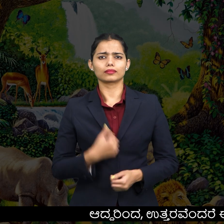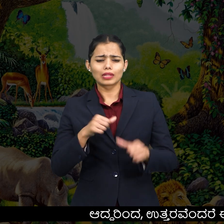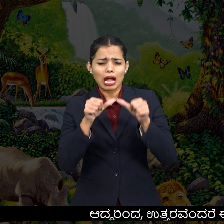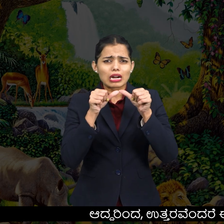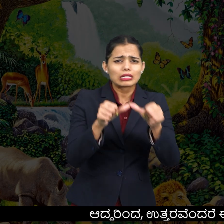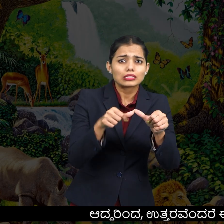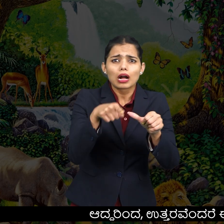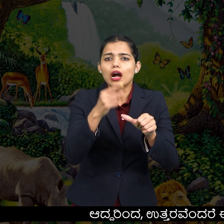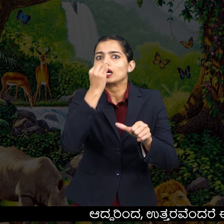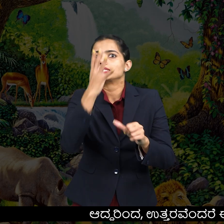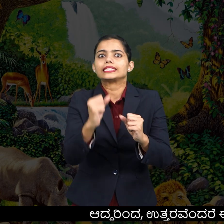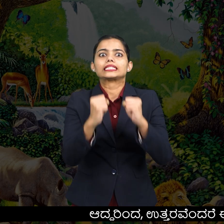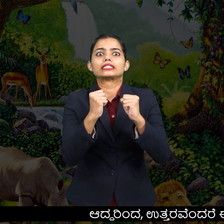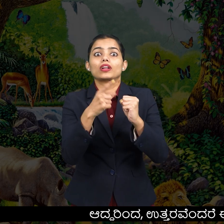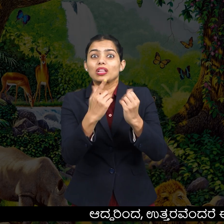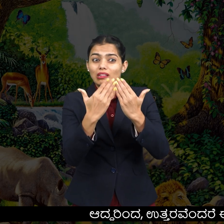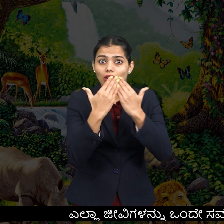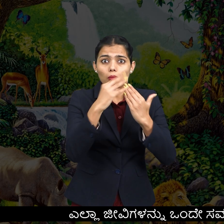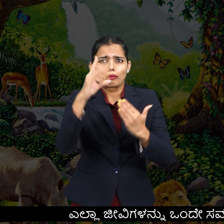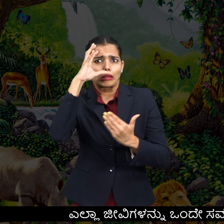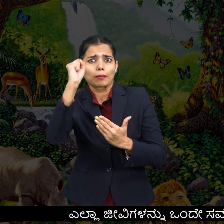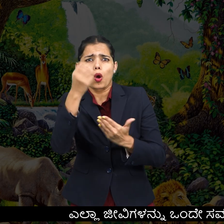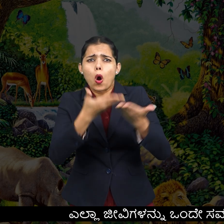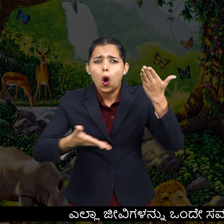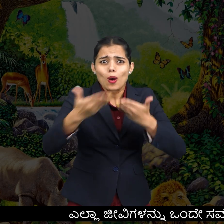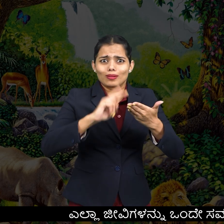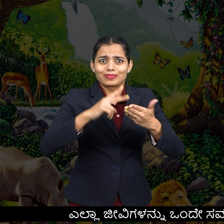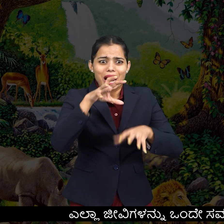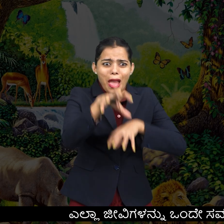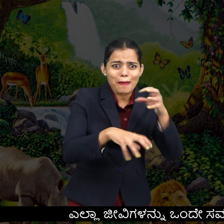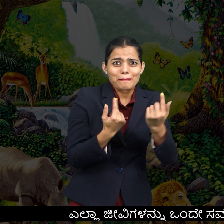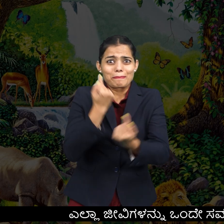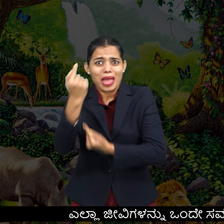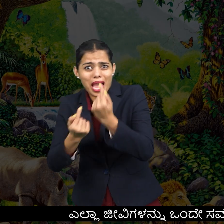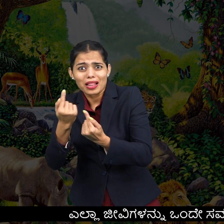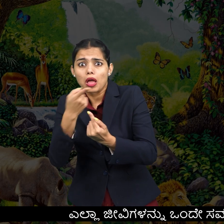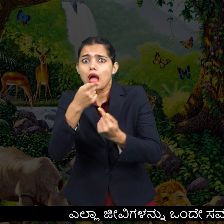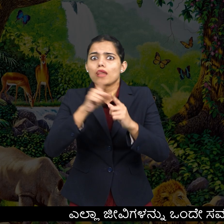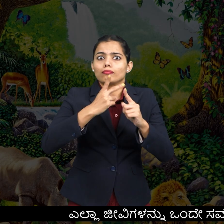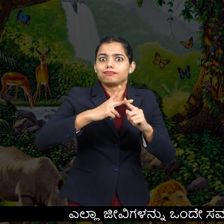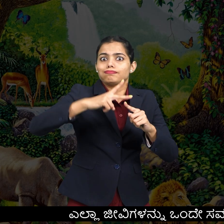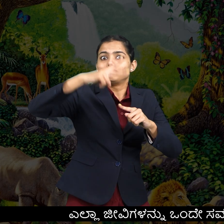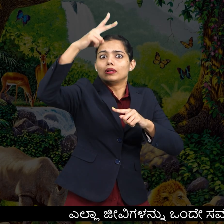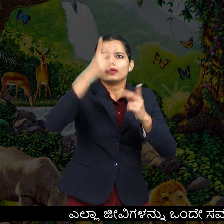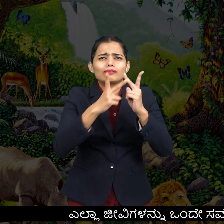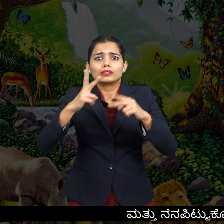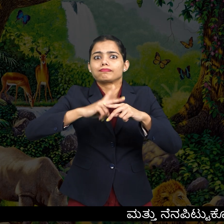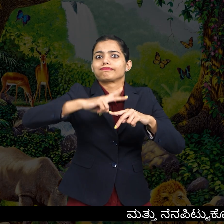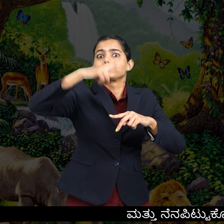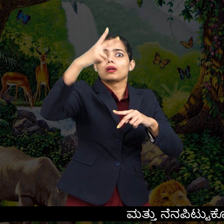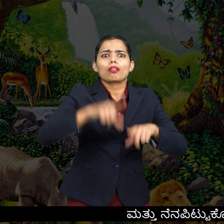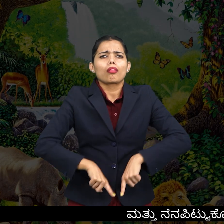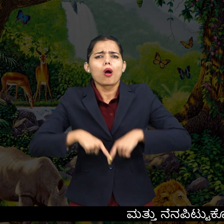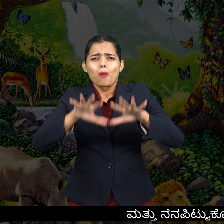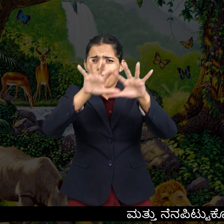ಉತ್ತರವೆಂದರೆ, ಈ ವೈವಿಧ್ಯಮಯ ಜೀವಿಗಳಲ್ಲಿನ ಎಲ್ಲಾ ಜೀವಿಗಳನ್ನು ಒಂದೇ ಸಮಯದಲ್ಲಿ ಅಧ್ಯಯನ ಮಾಡುವುದು